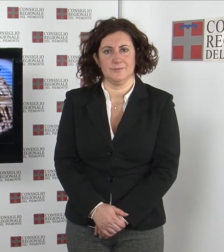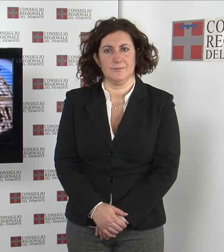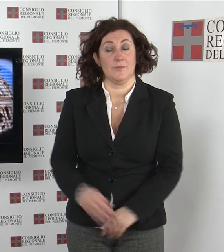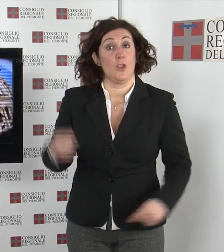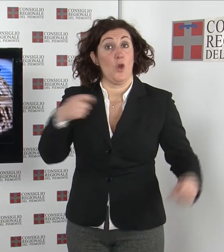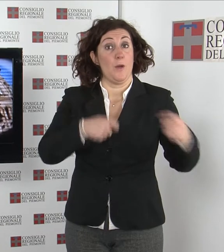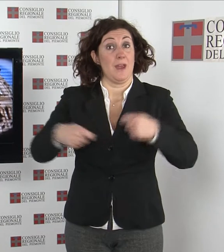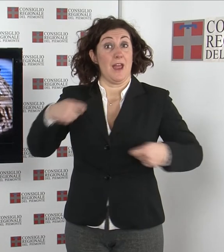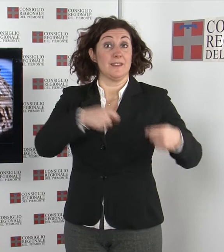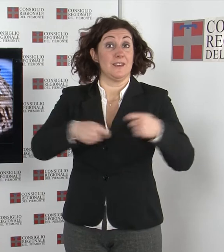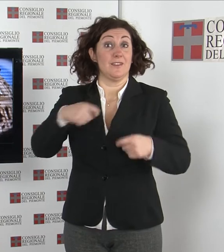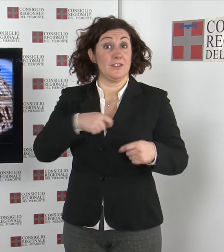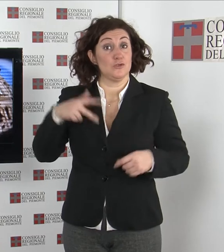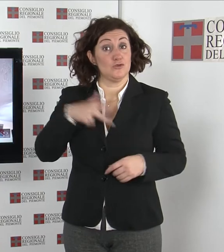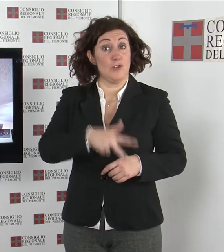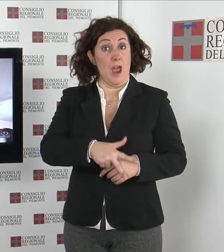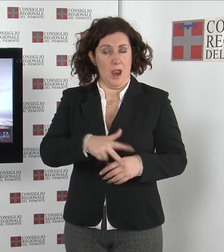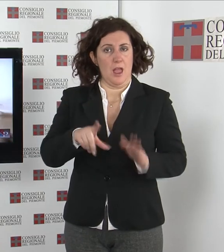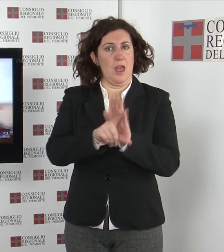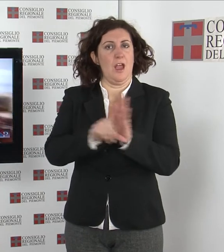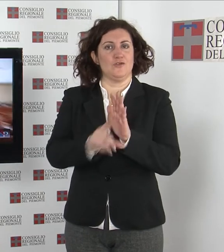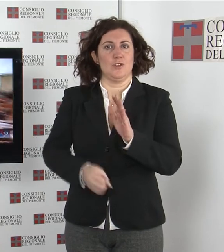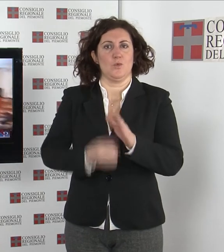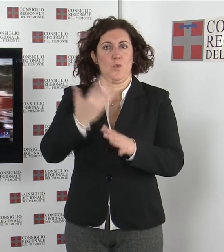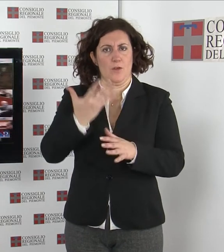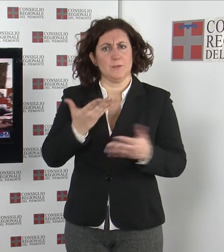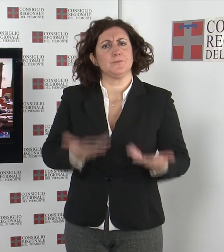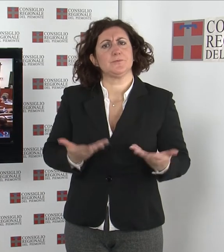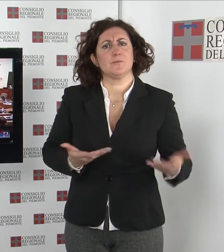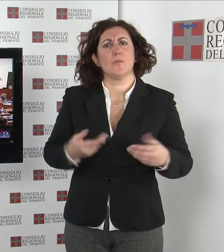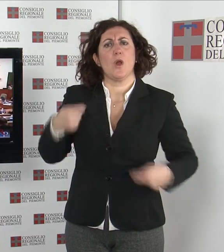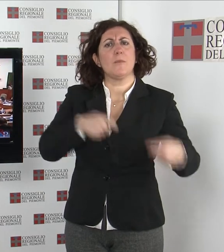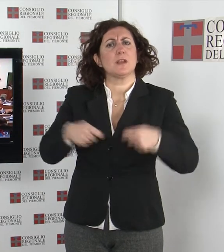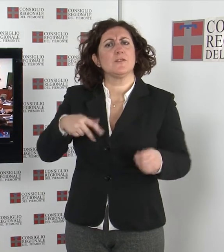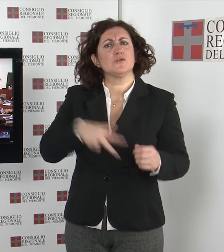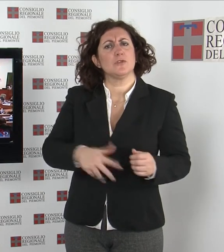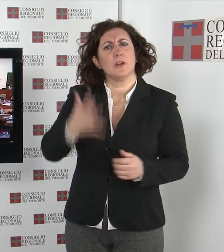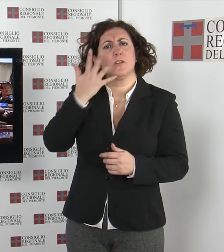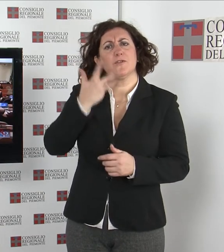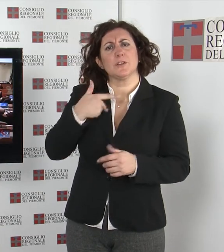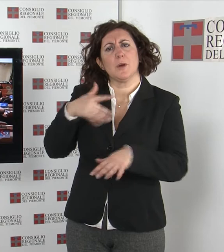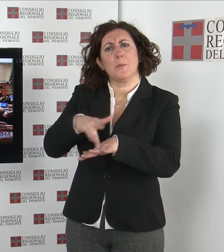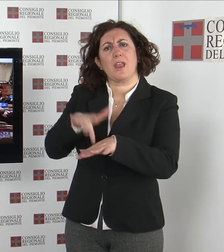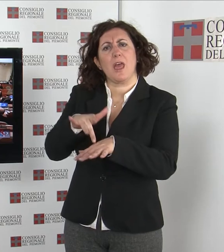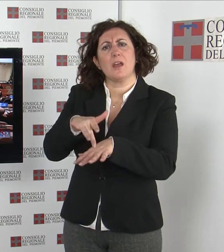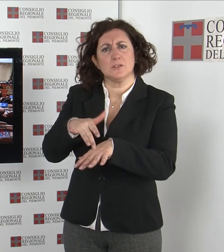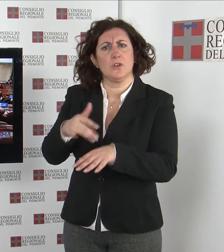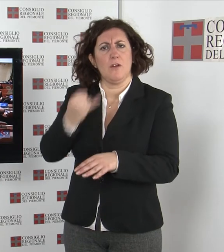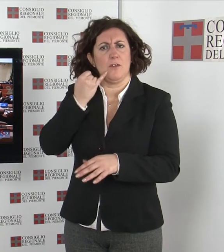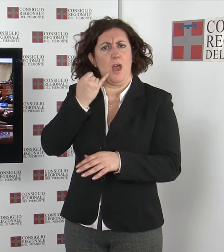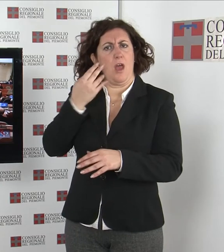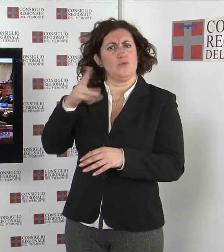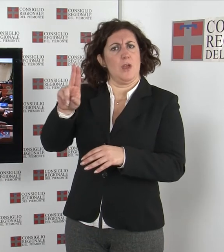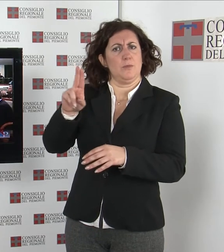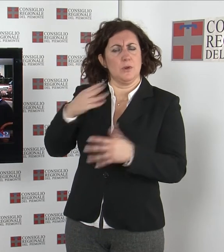legge per le cooperative sociali Maggiore facilità di accesso al credito per le cooperative sociali grazie alla nuova legge